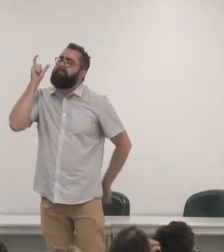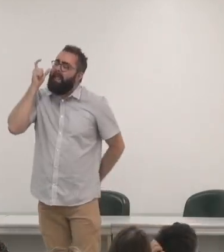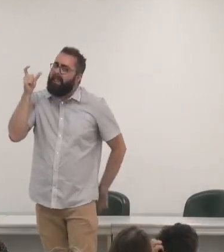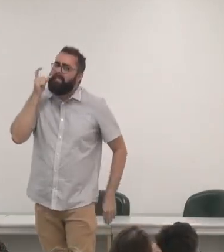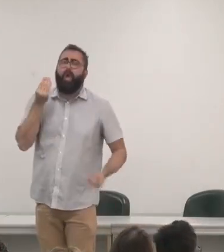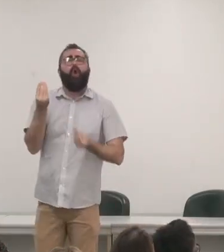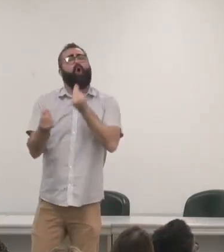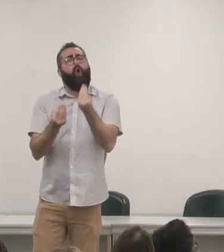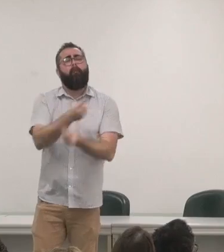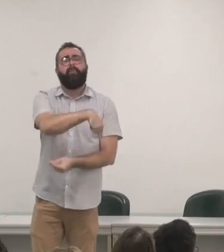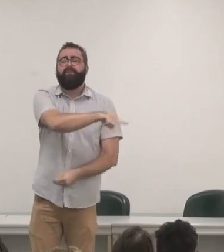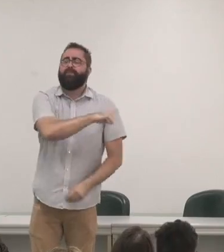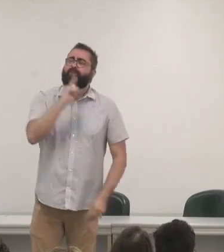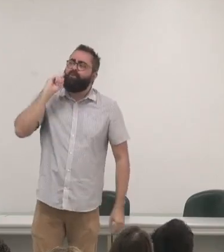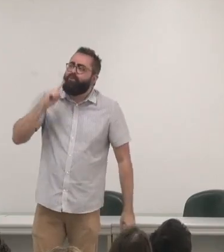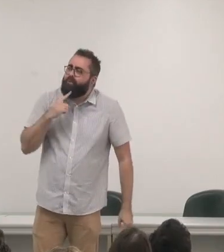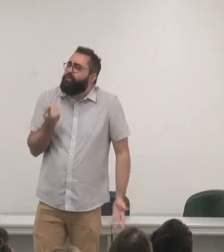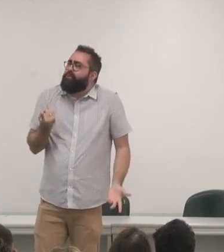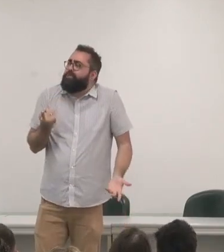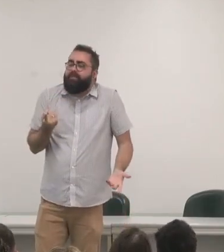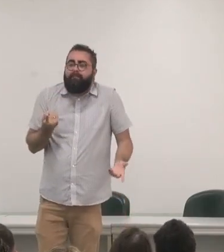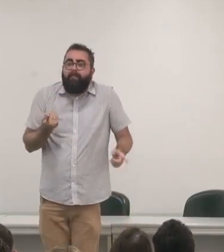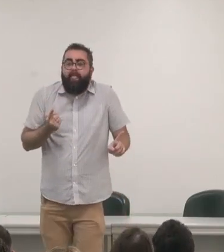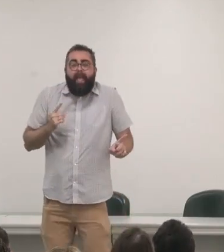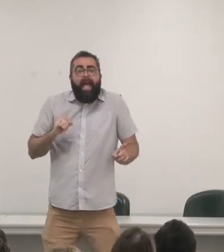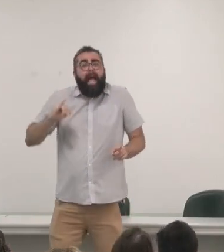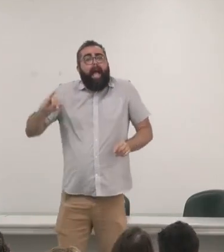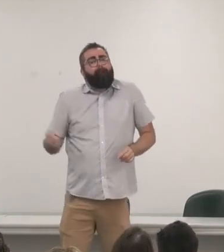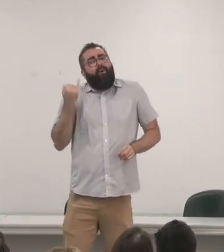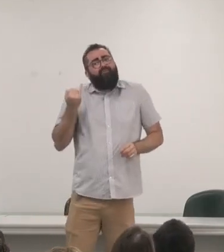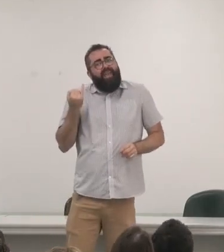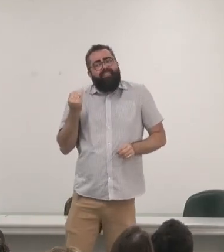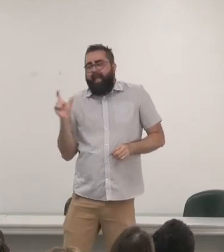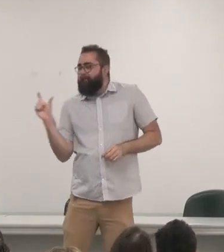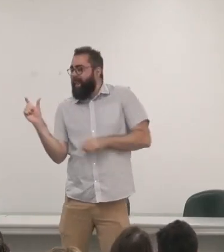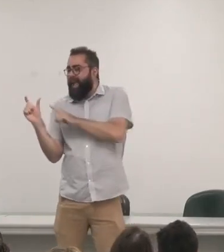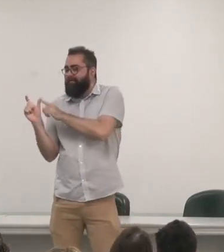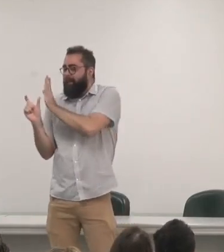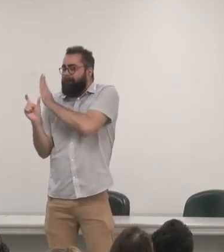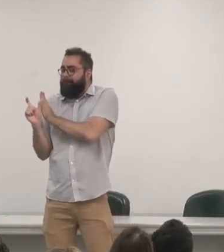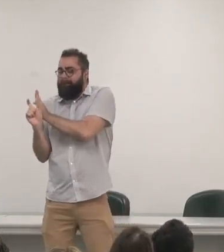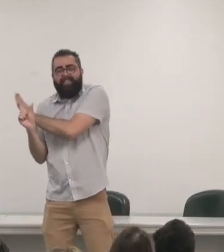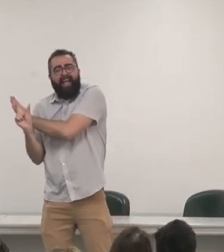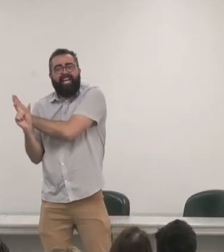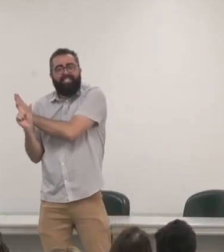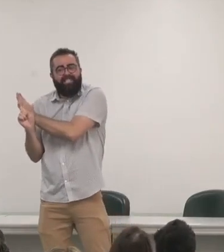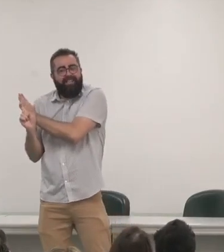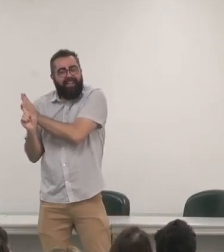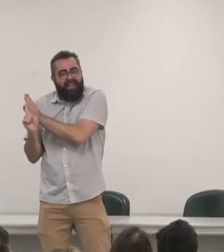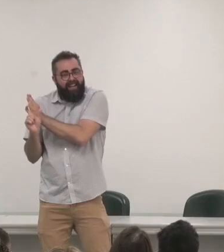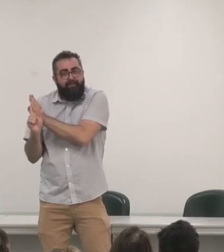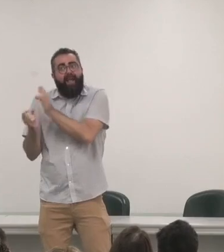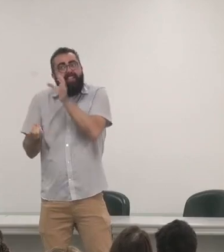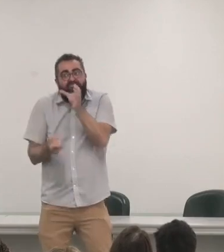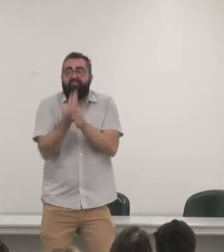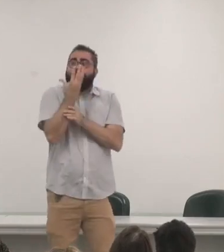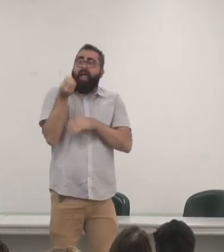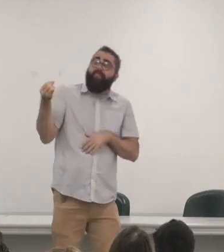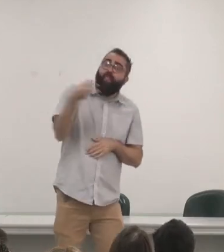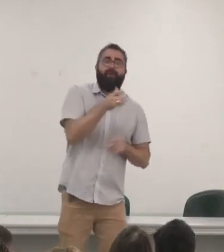E essa é a questão interessantíssima de que eles aproveitam parte de uma palavra